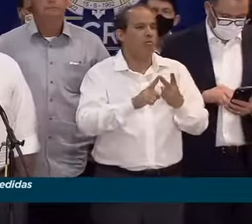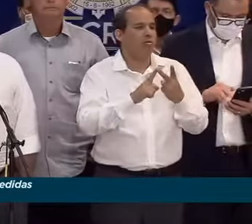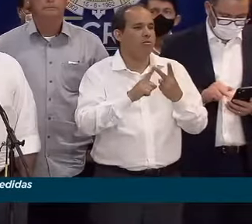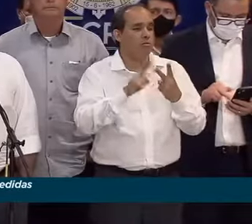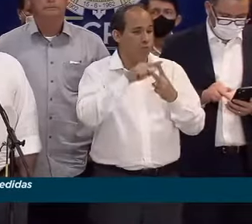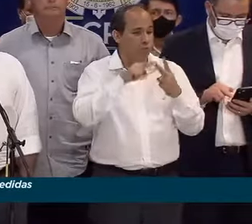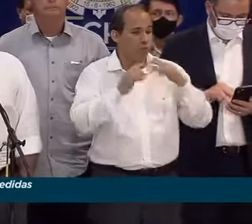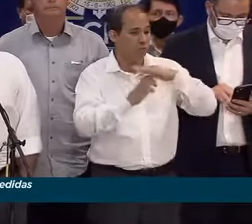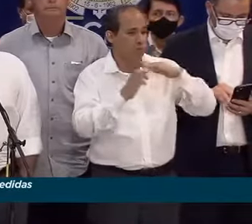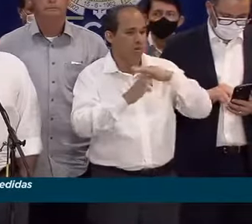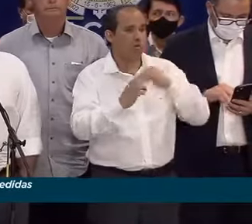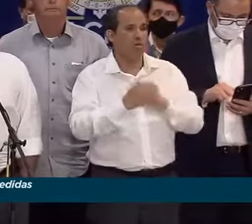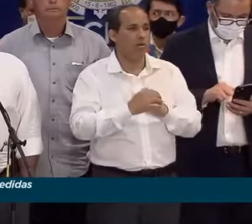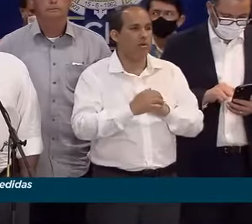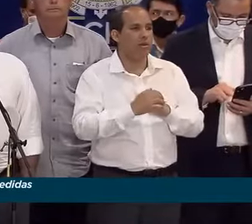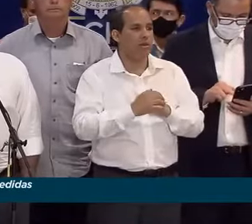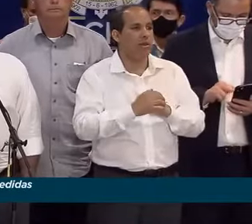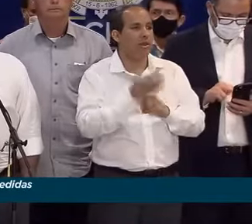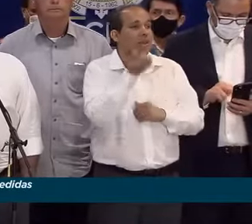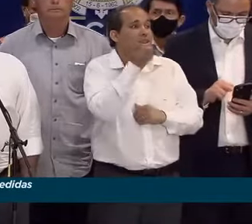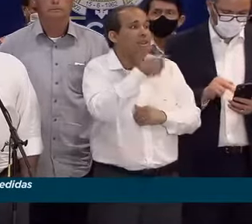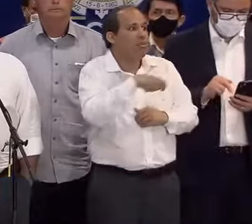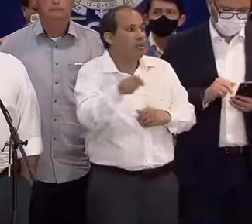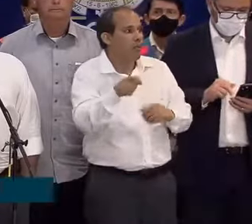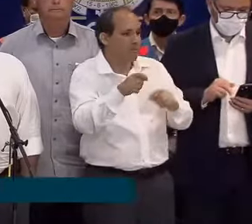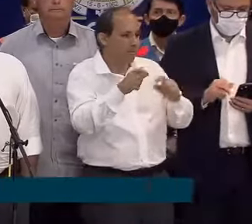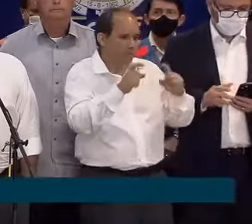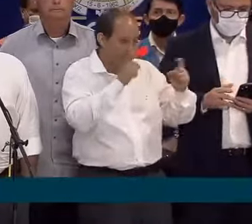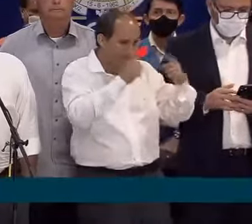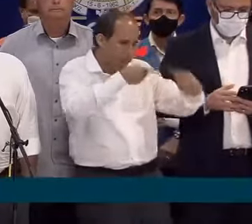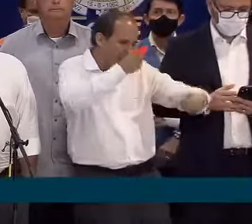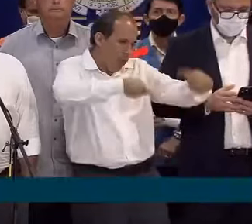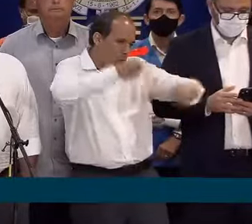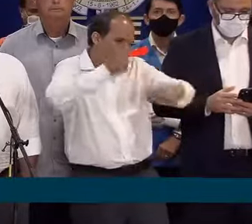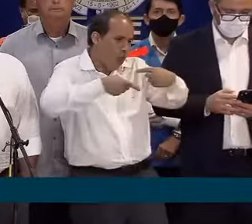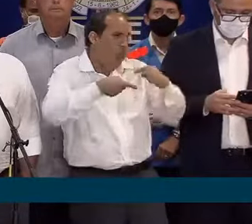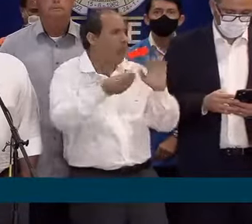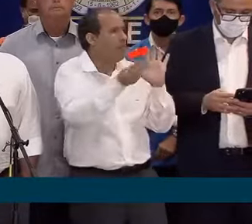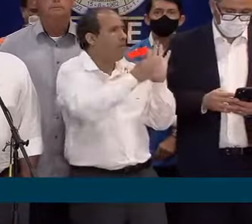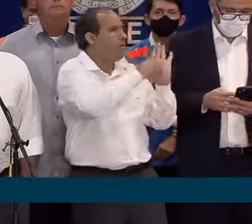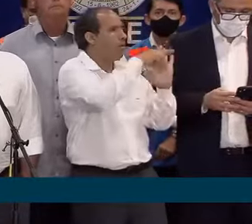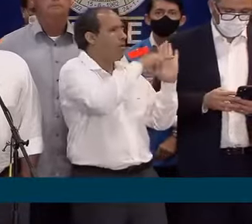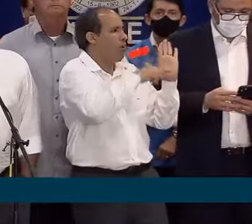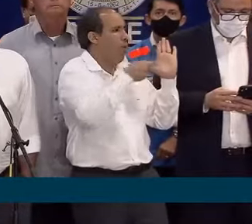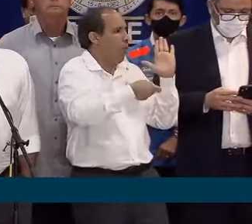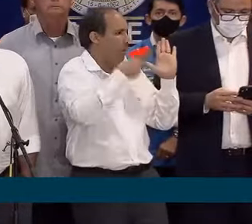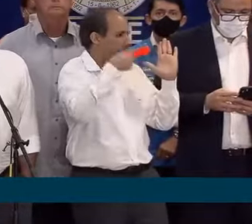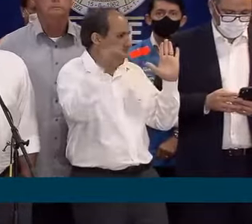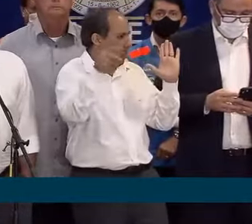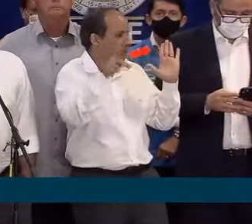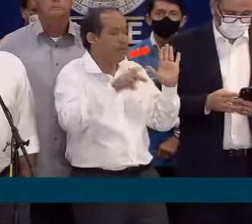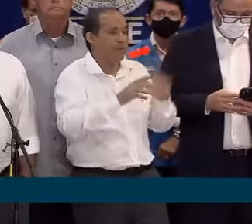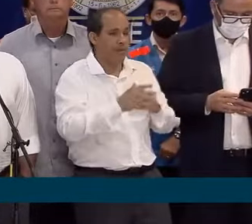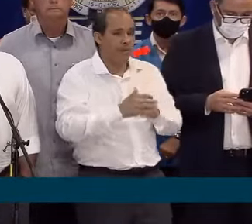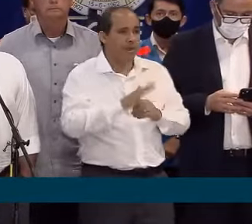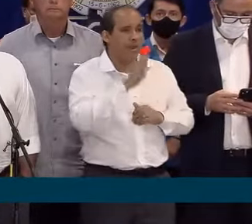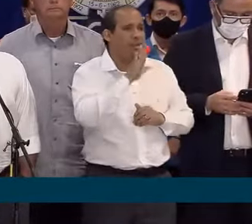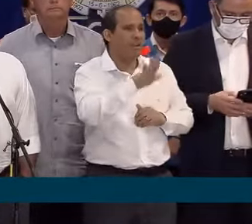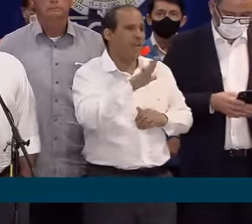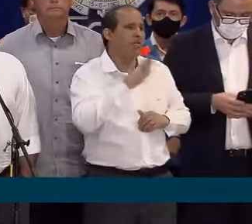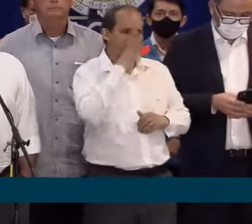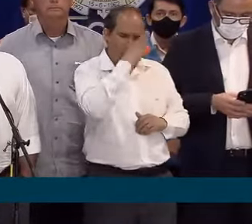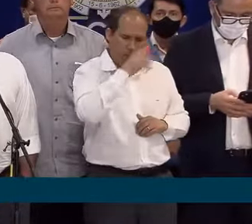6 meses. E essas negociações implicam em discussões das cláusulas exigidas. E nós temos sido muito